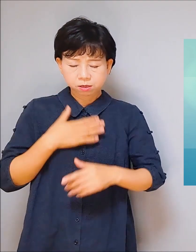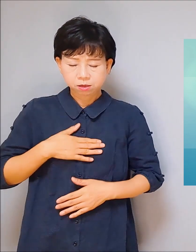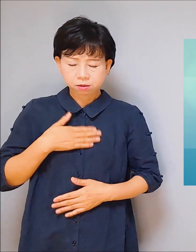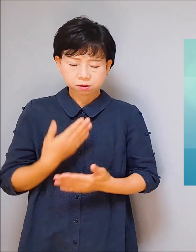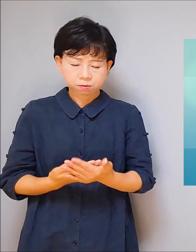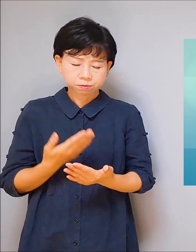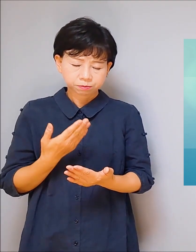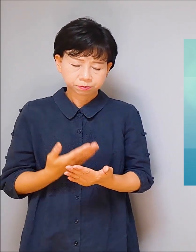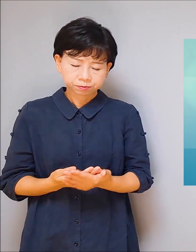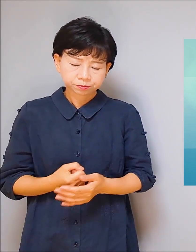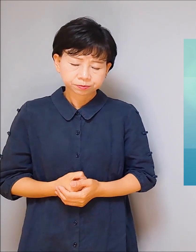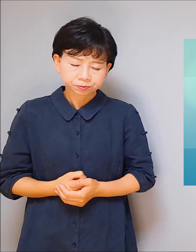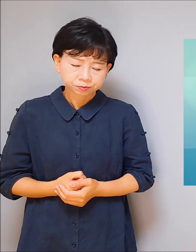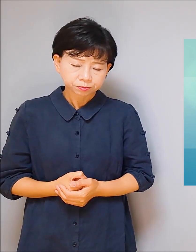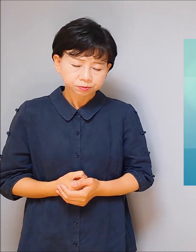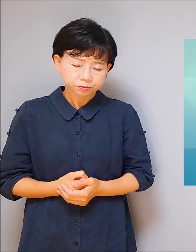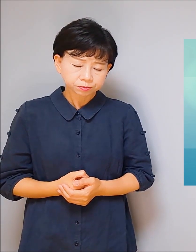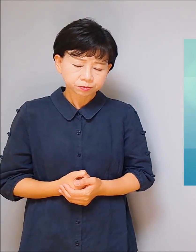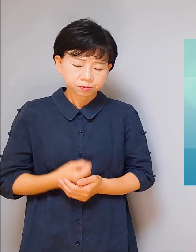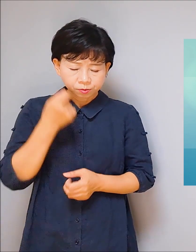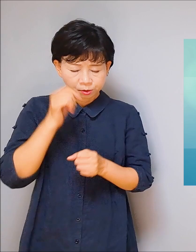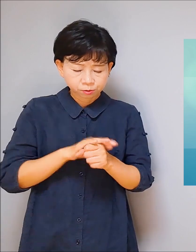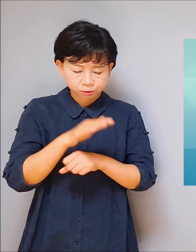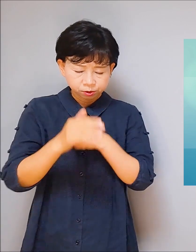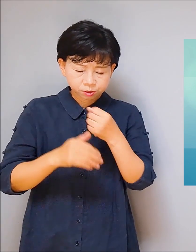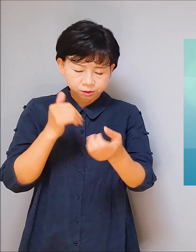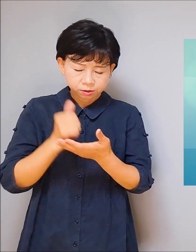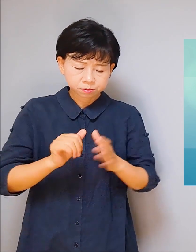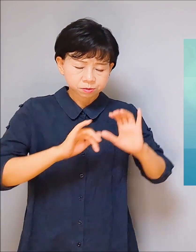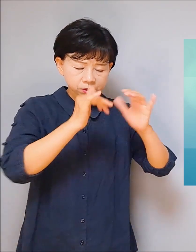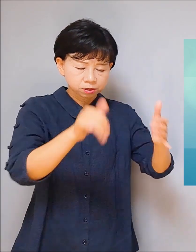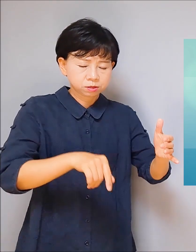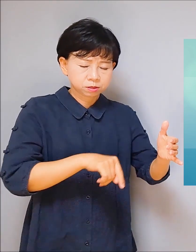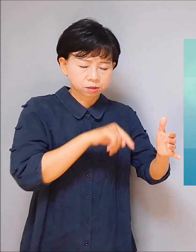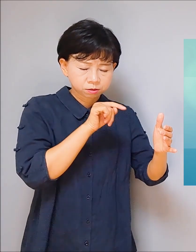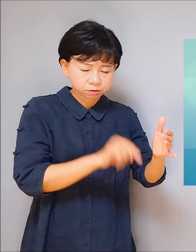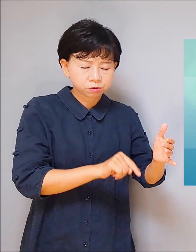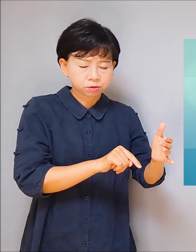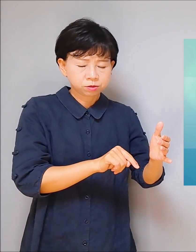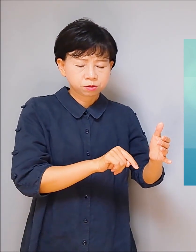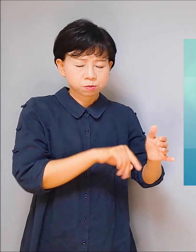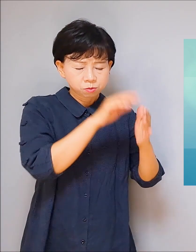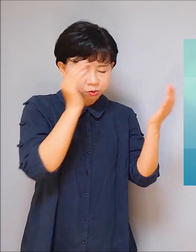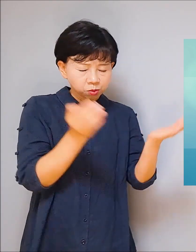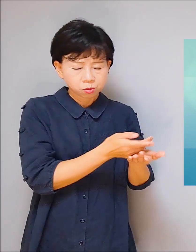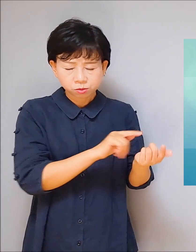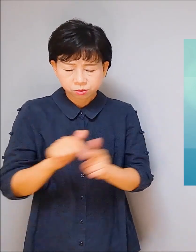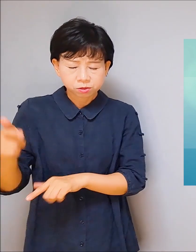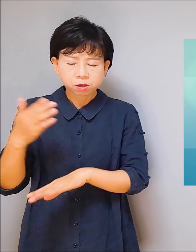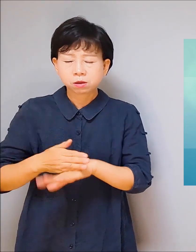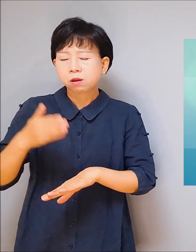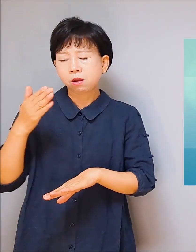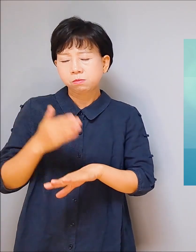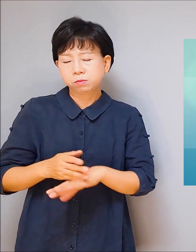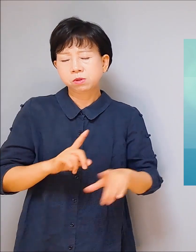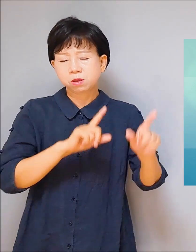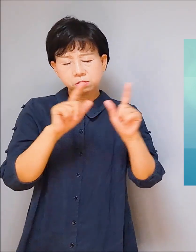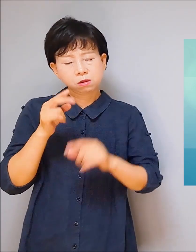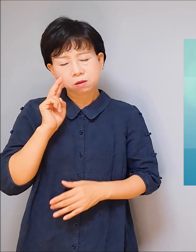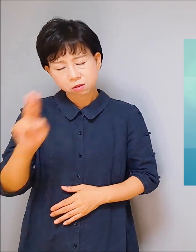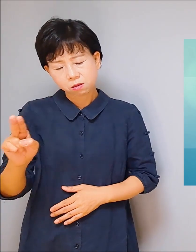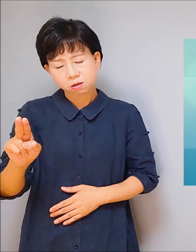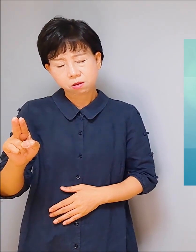하옵소서. 주일의 하나님, 세상 속 모든 것에 감사하는 마음으로 살아야 했음에도